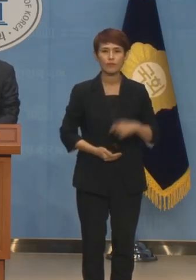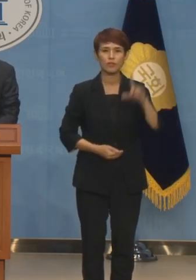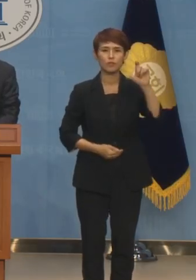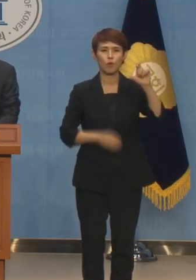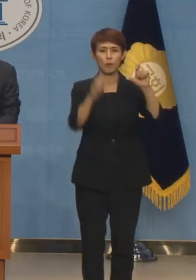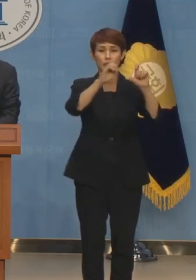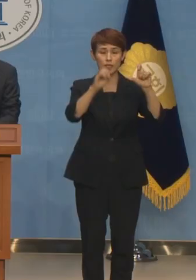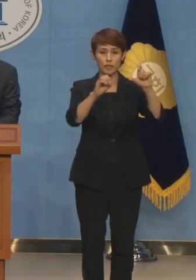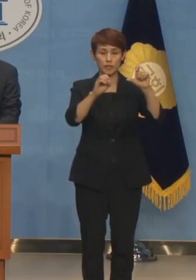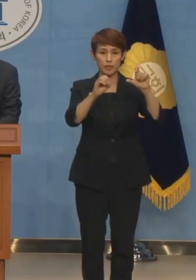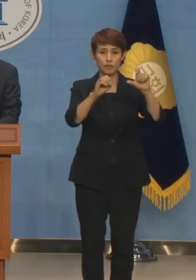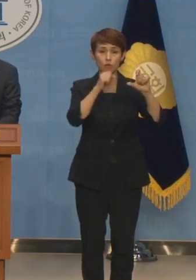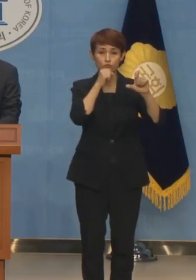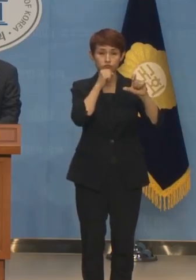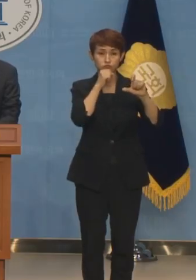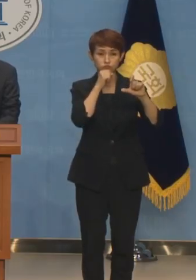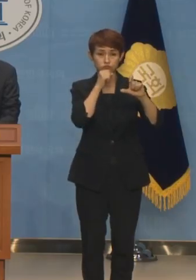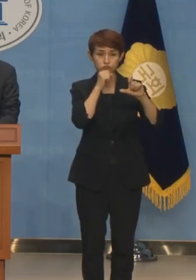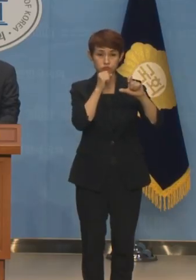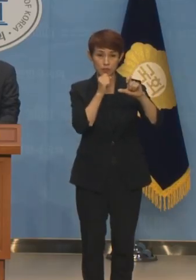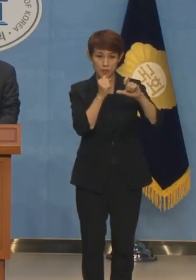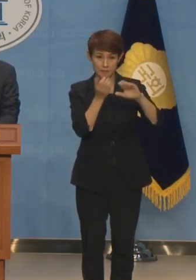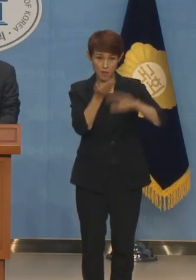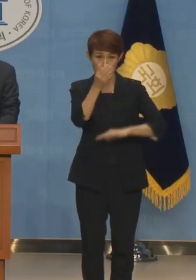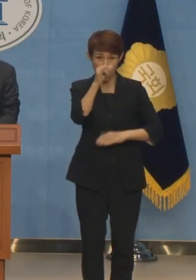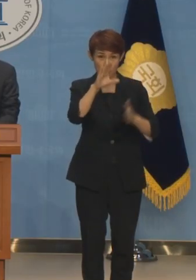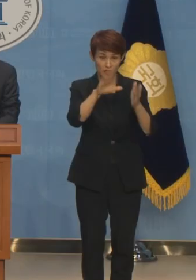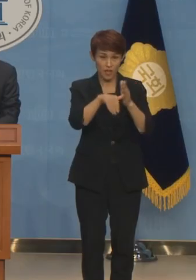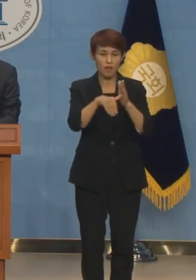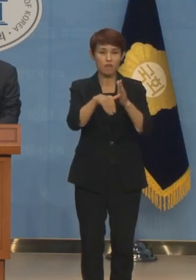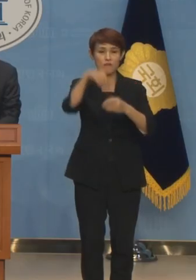15% 이상 득표했을 때 선거 비용의